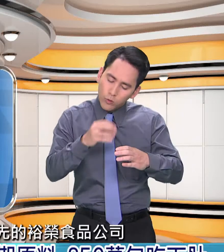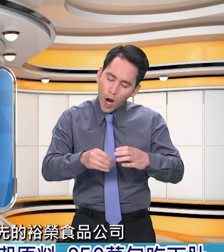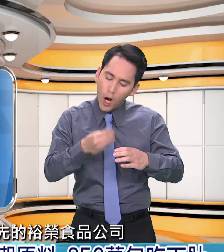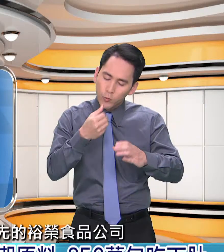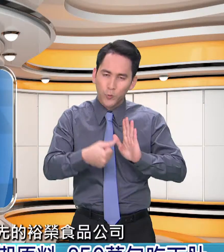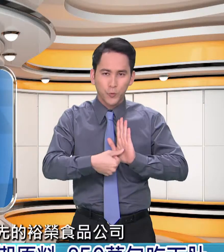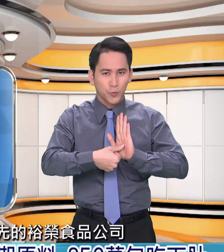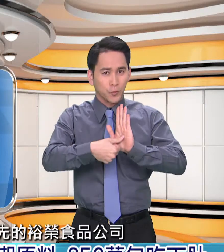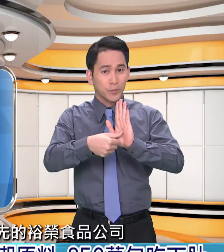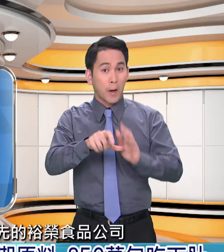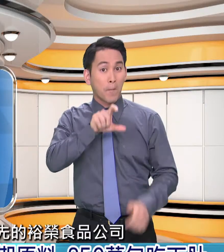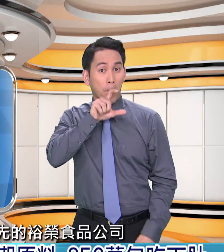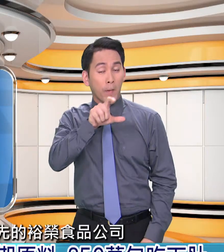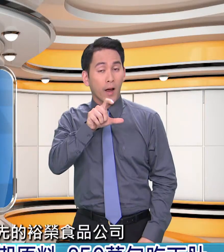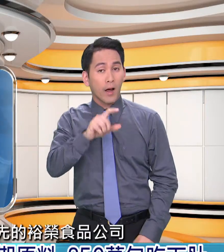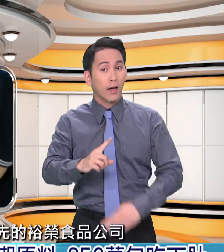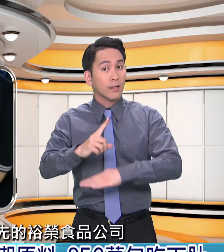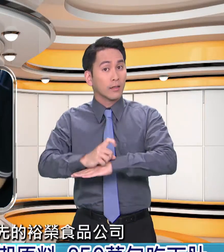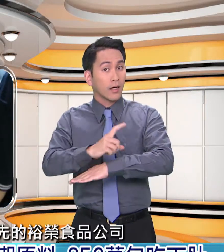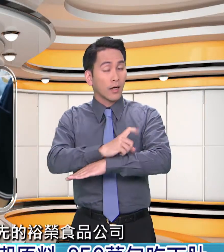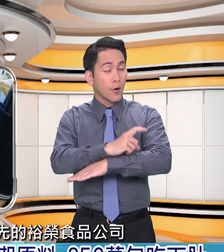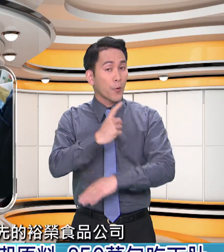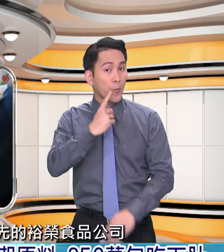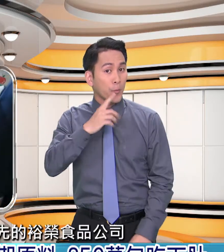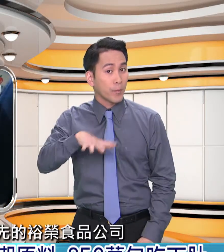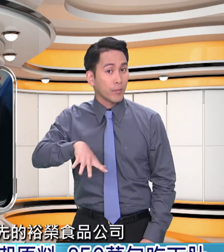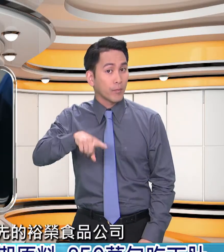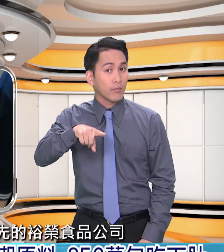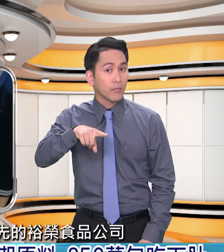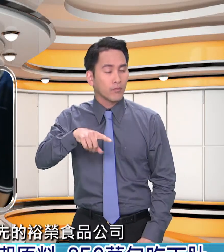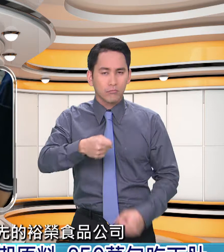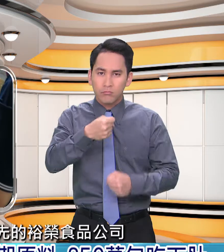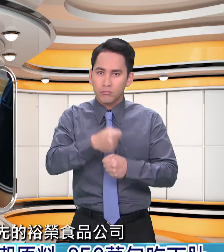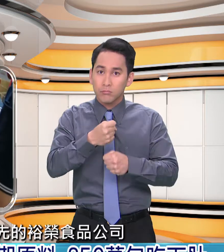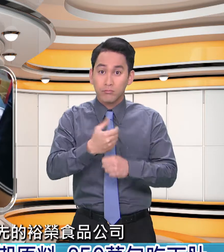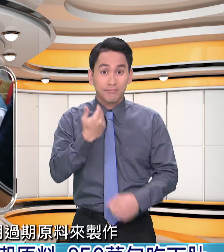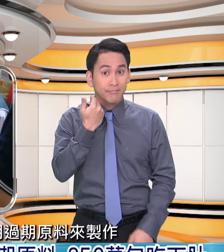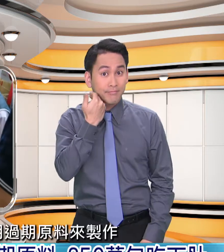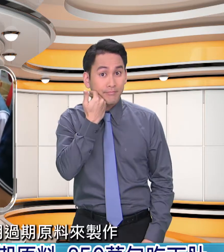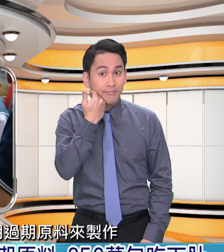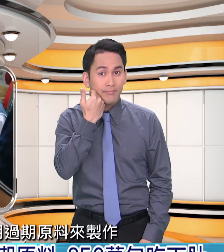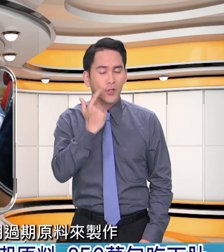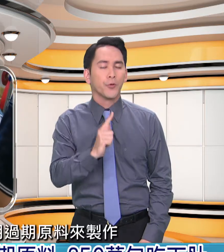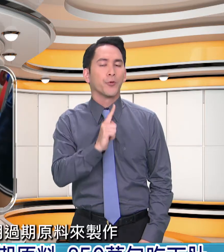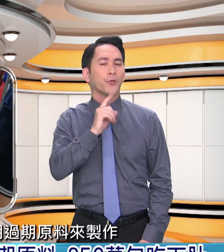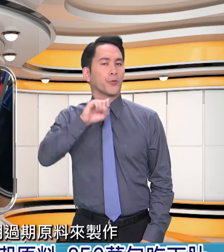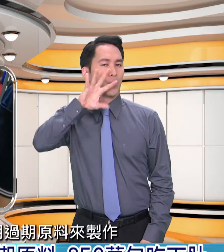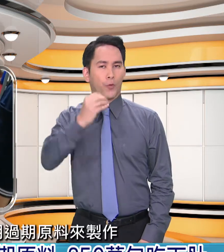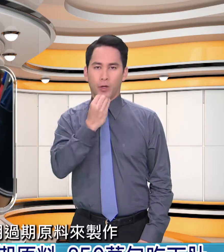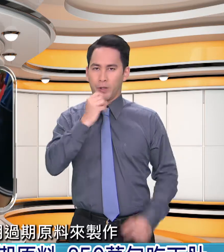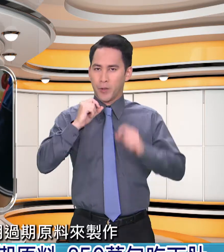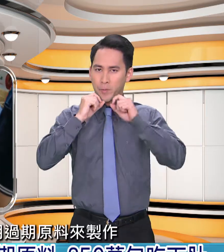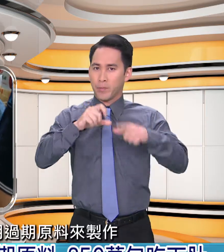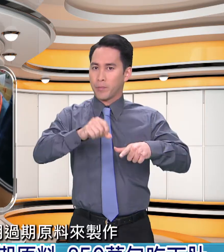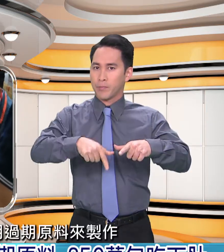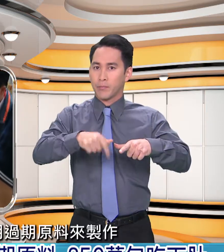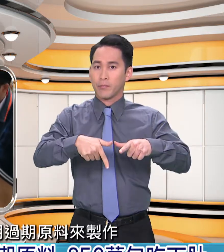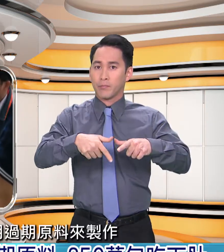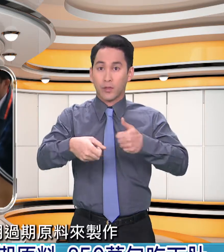生产老牌零嘴虾味鲜的玉荣食品公司，五种产品被查获使用过期